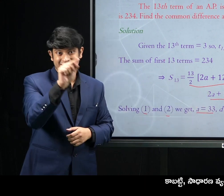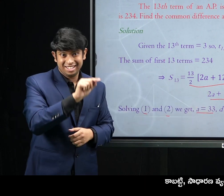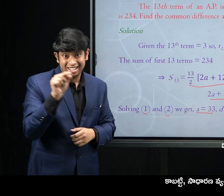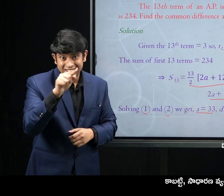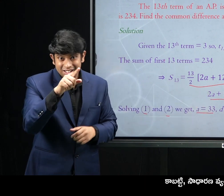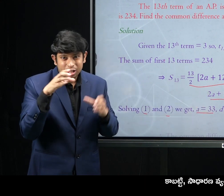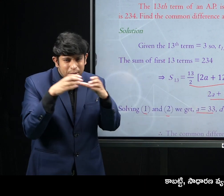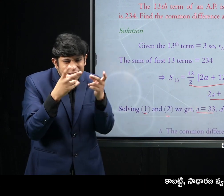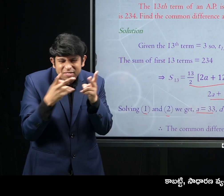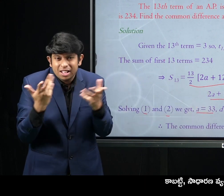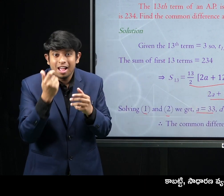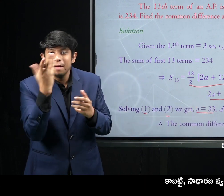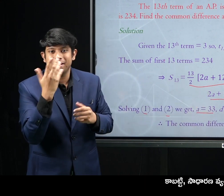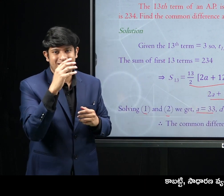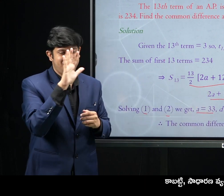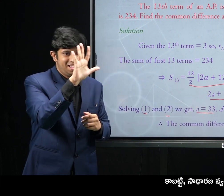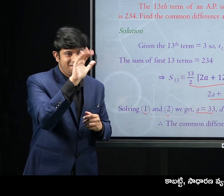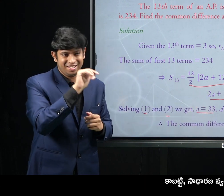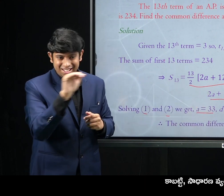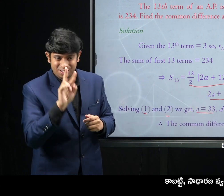కాబట్టి సాధారణ వ్యత్యాసం -5/2.